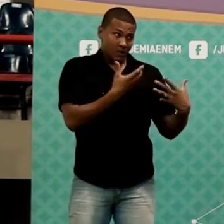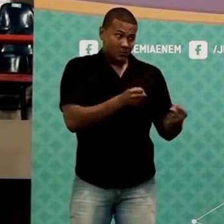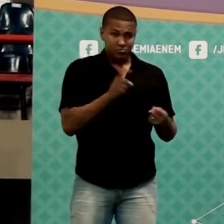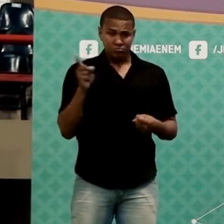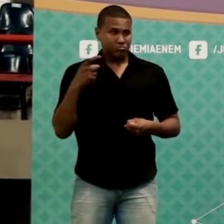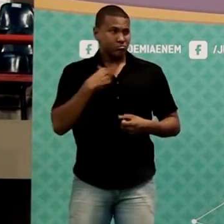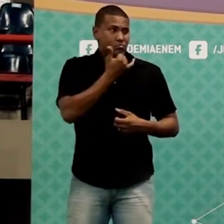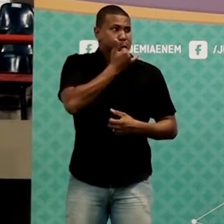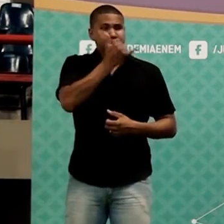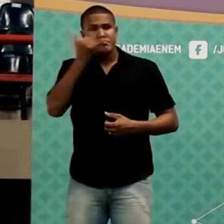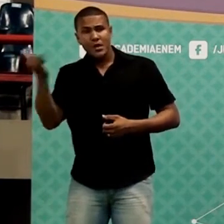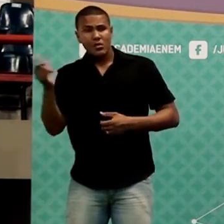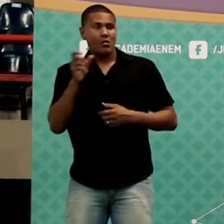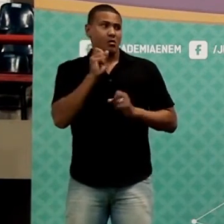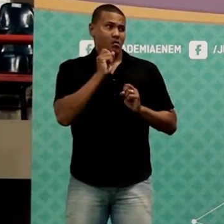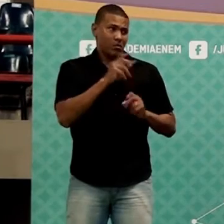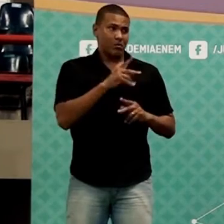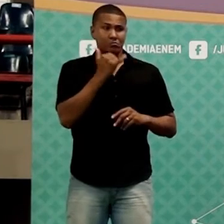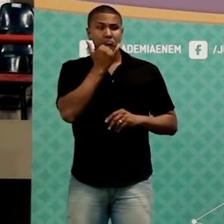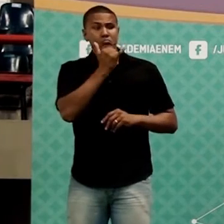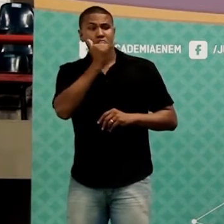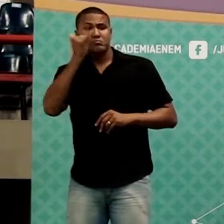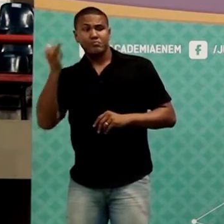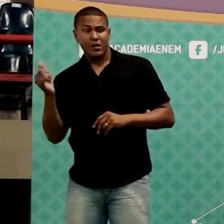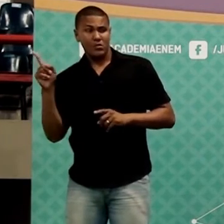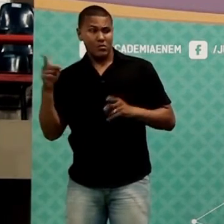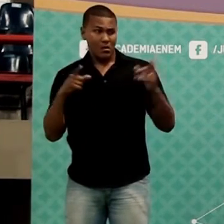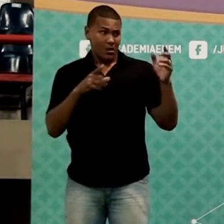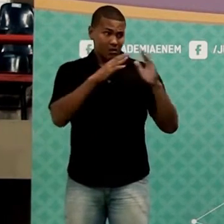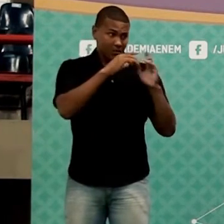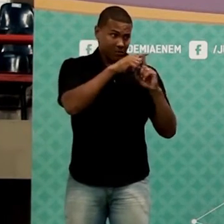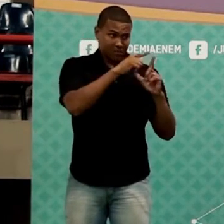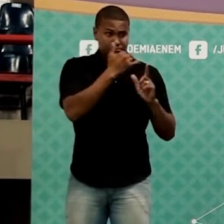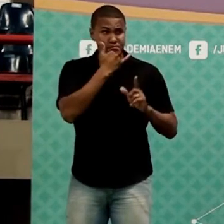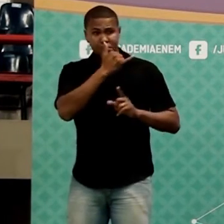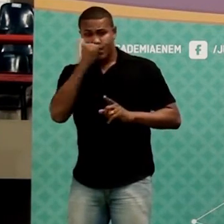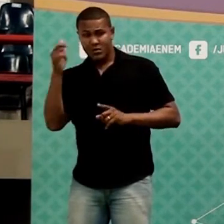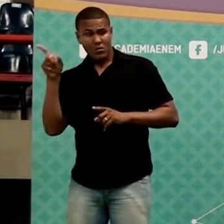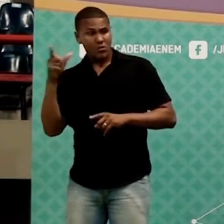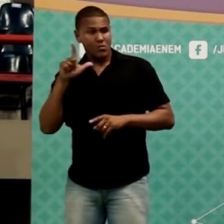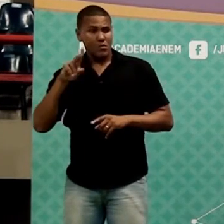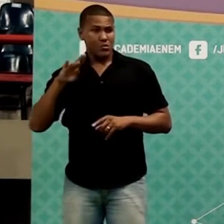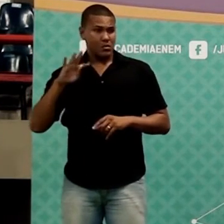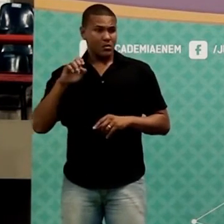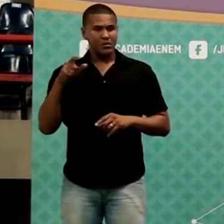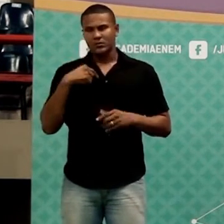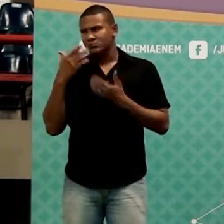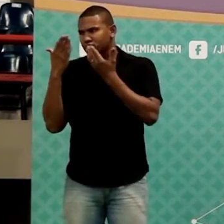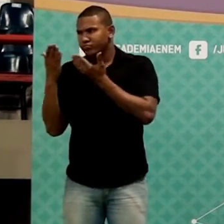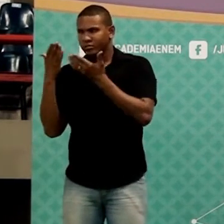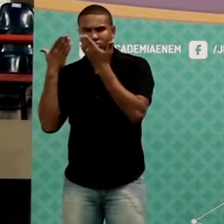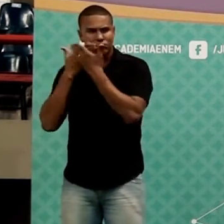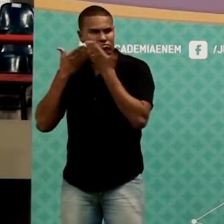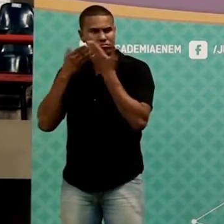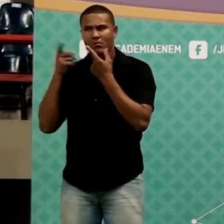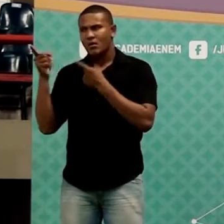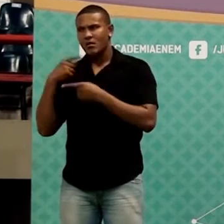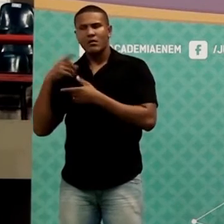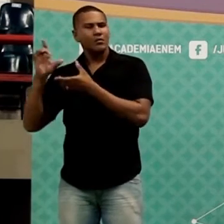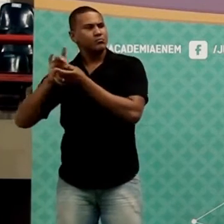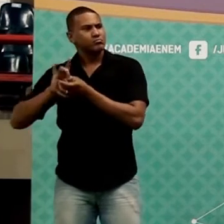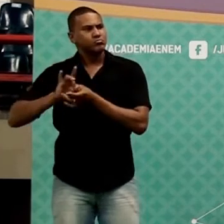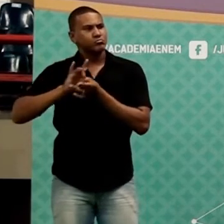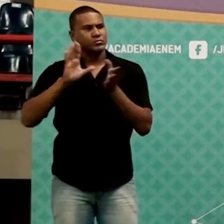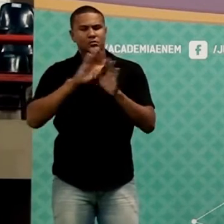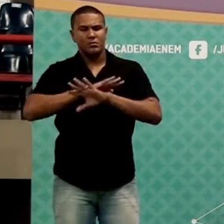Lutero, se vocês perdoarem Lutero, a gente pede para Lutero acabar com a revolta na Batista. O povo